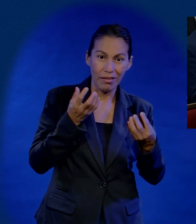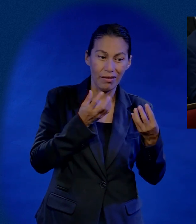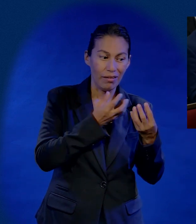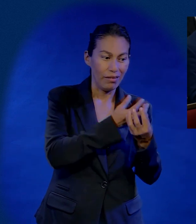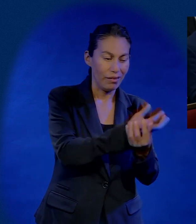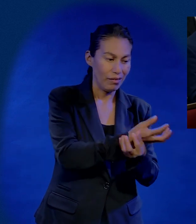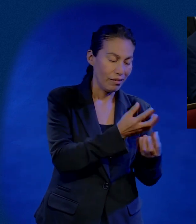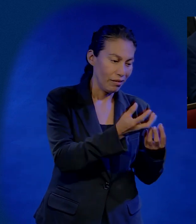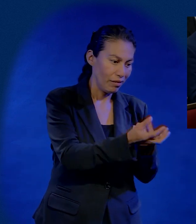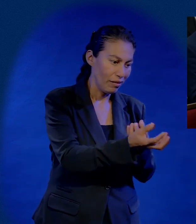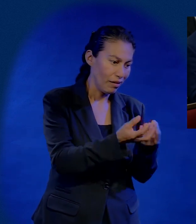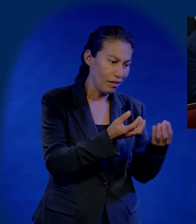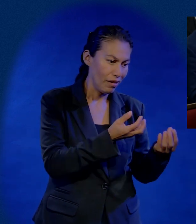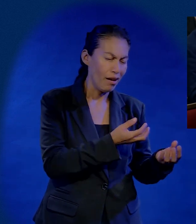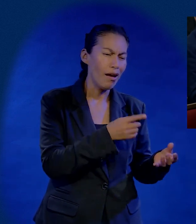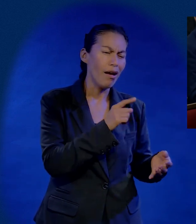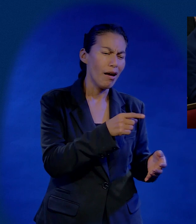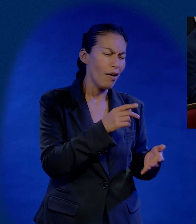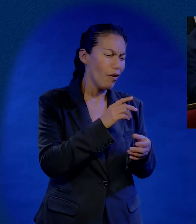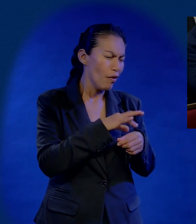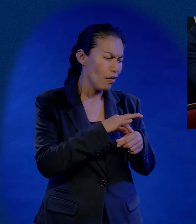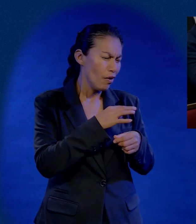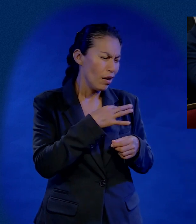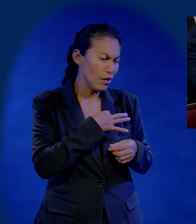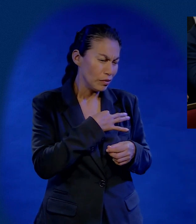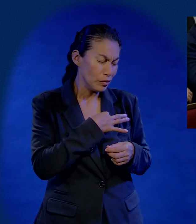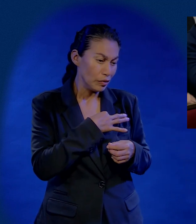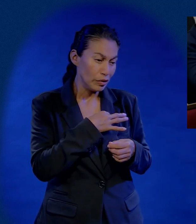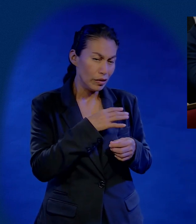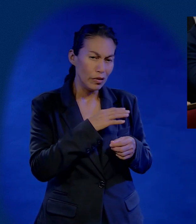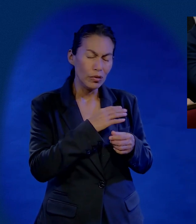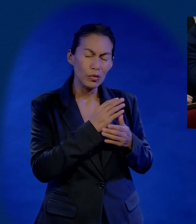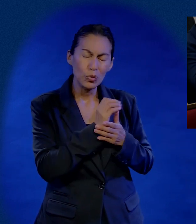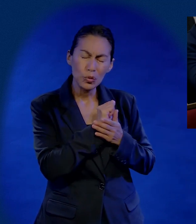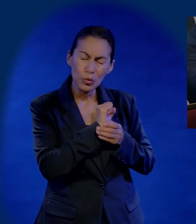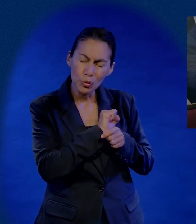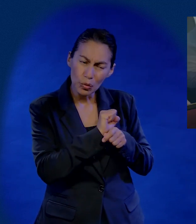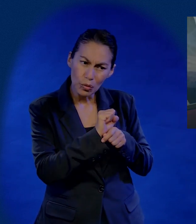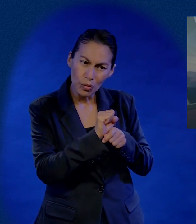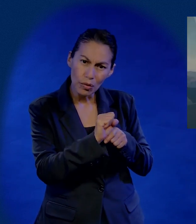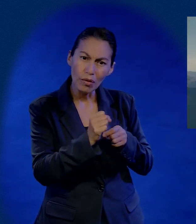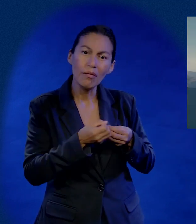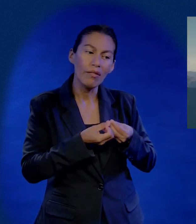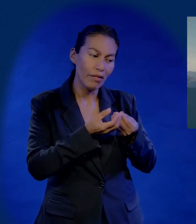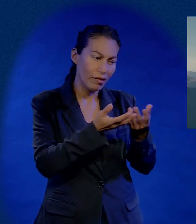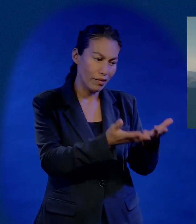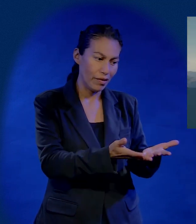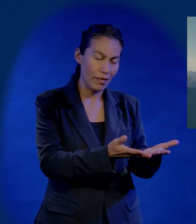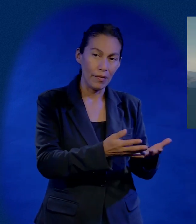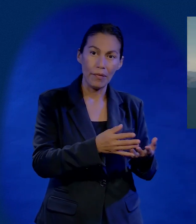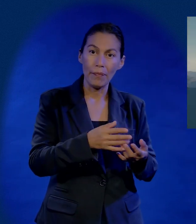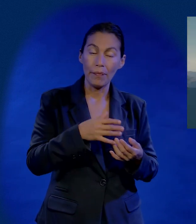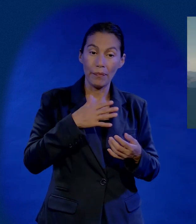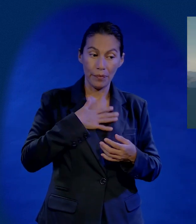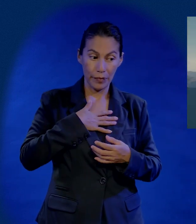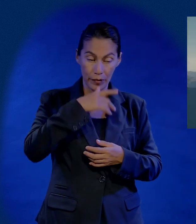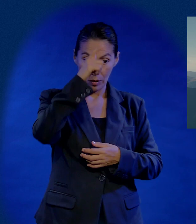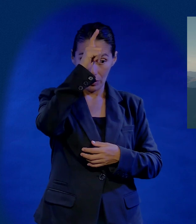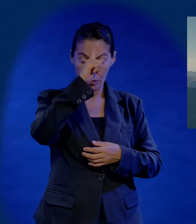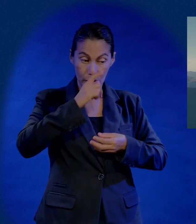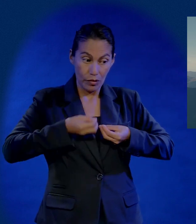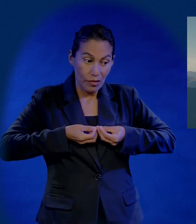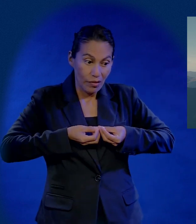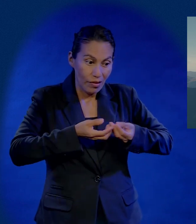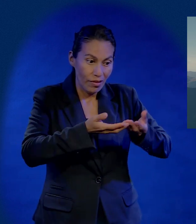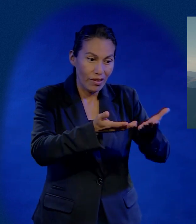corazón de carne. Y pondré dentro de vosotros mi espíritu, y haré que andéis